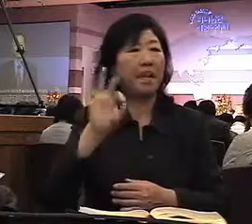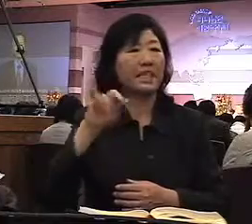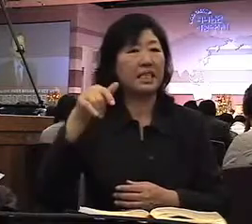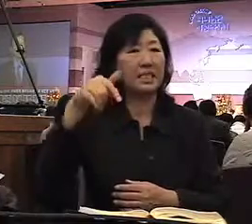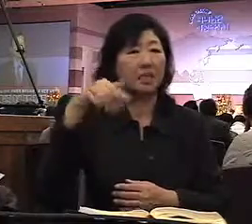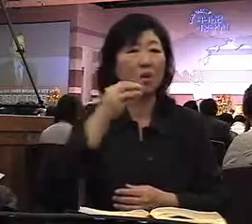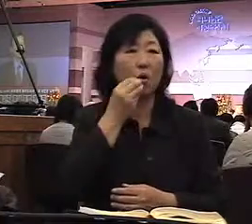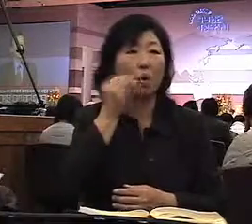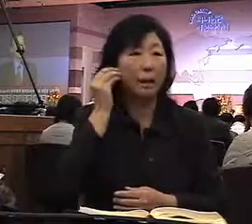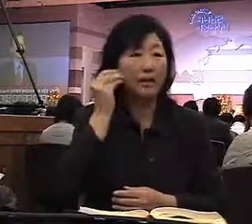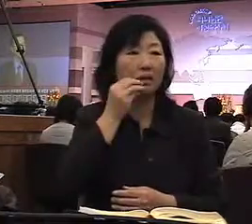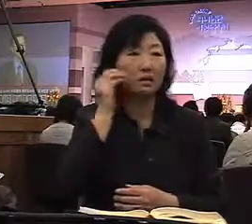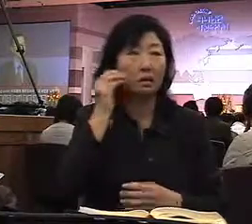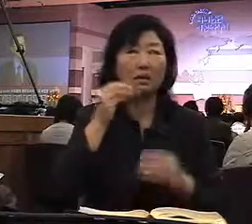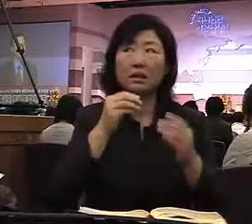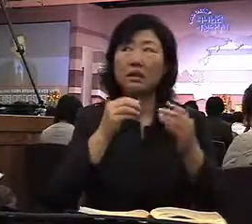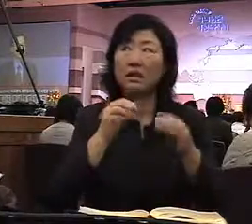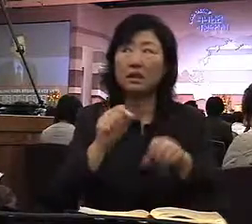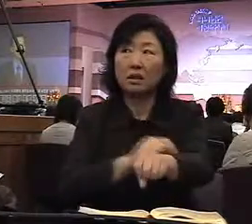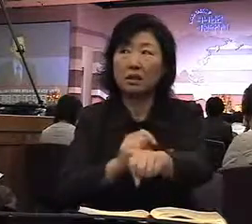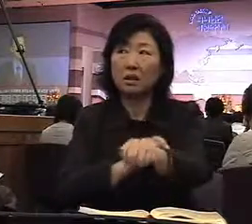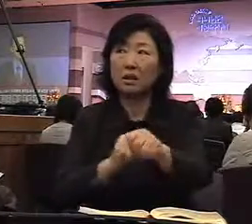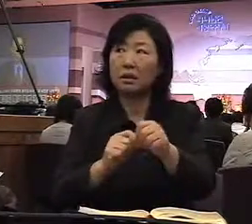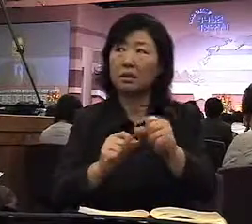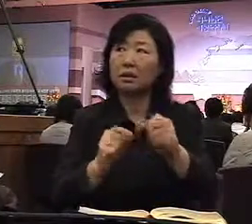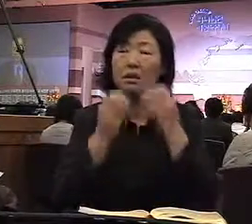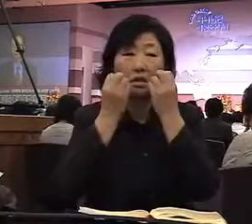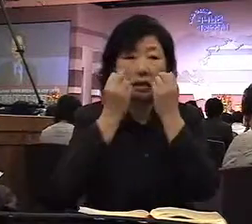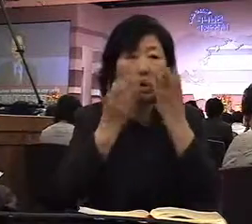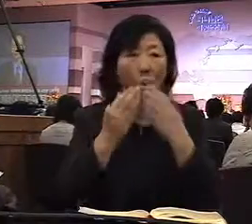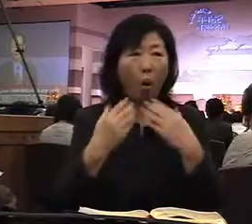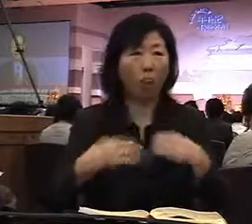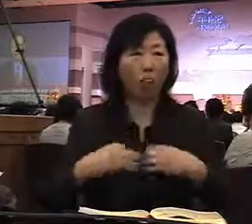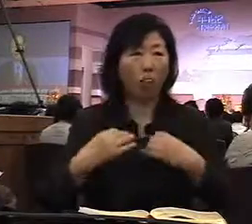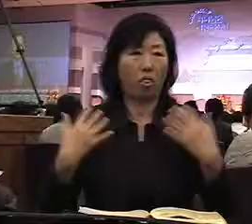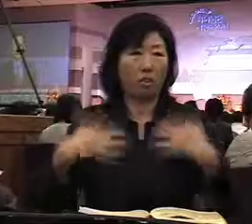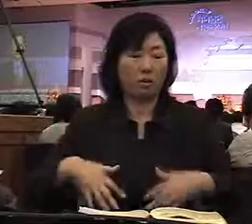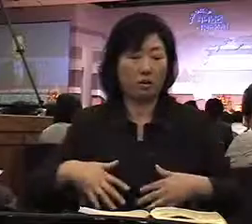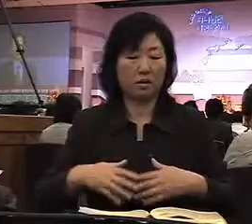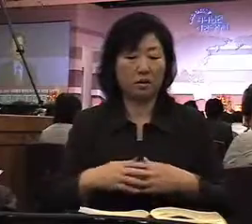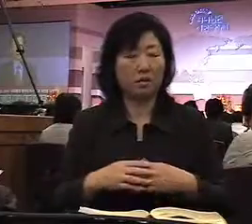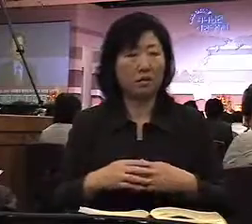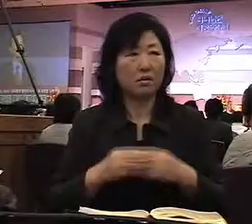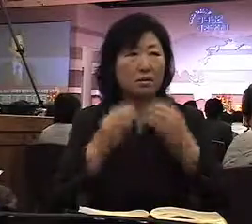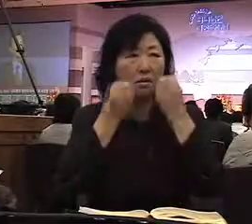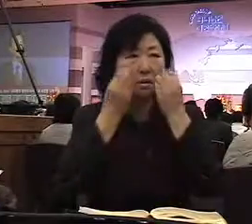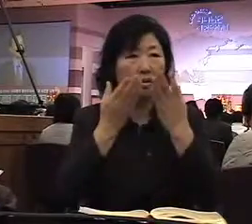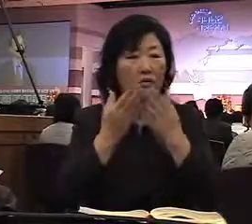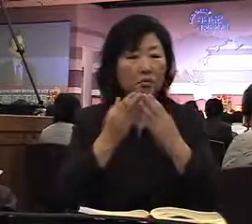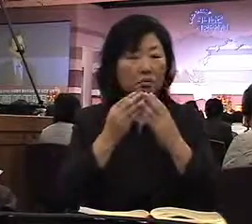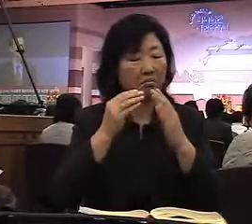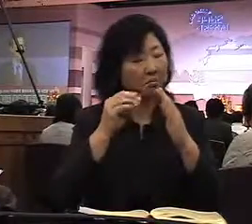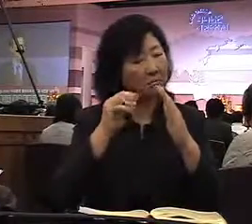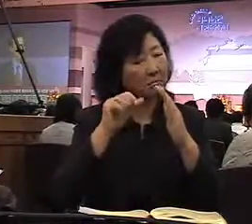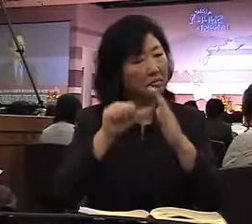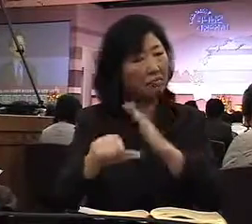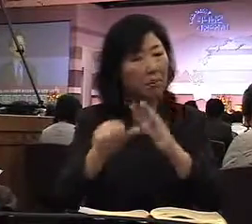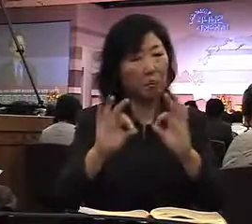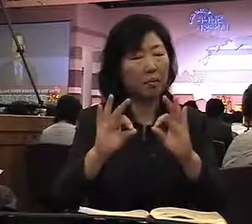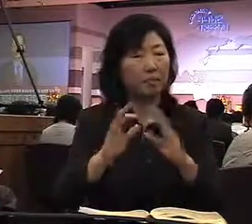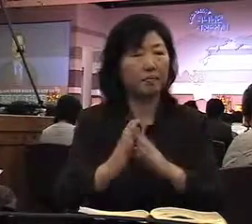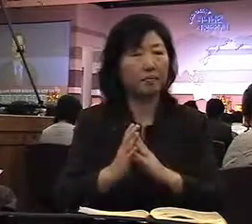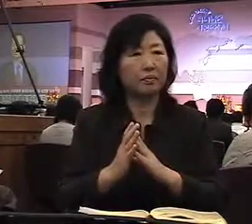이제 컴퓨터를 보시는 분들은 알겠지만 우리 교회 홈페이지가 새로 옷을 입었습니다. 한번 들어가서 보시고 또 우리 교회